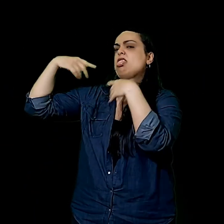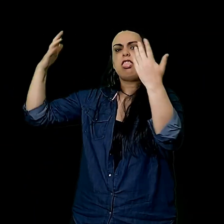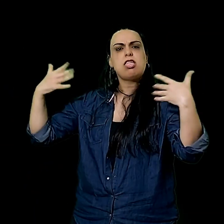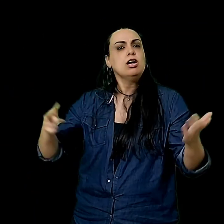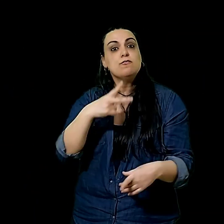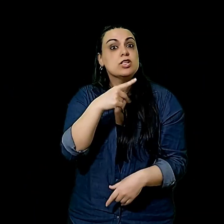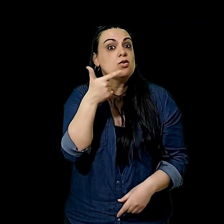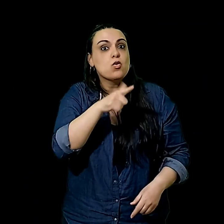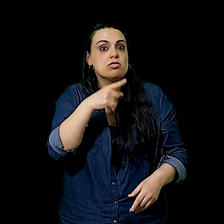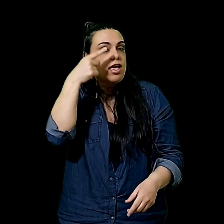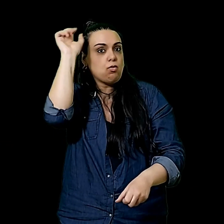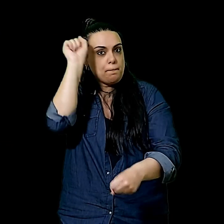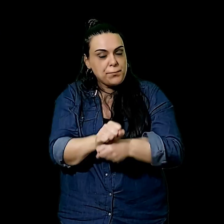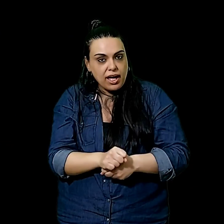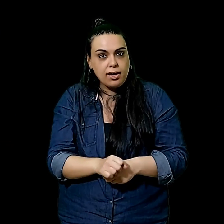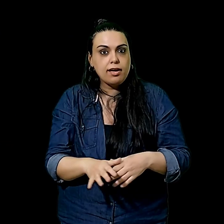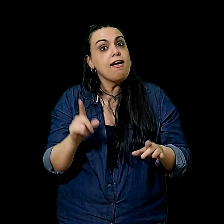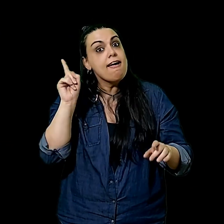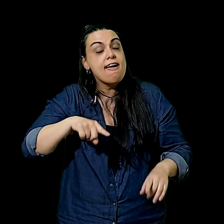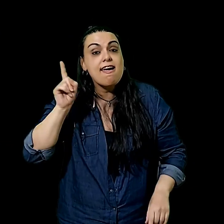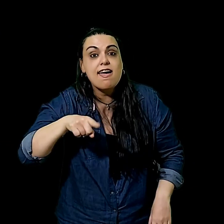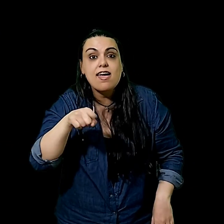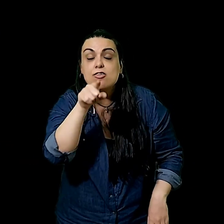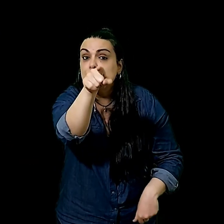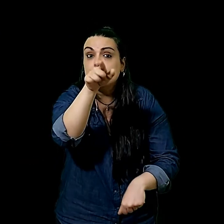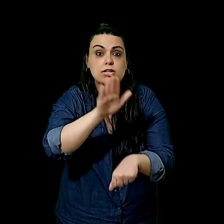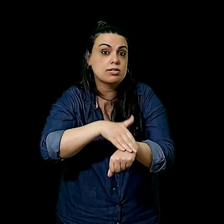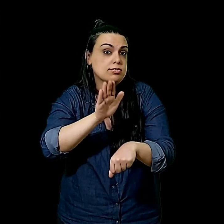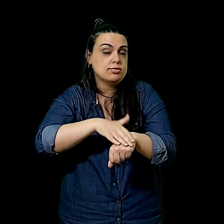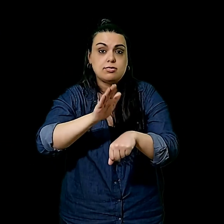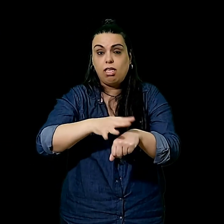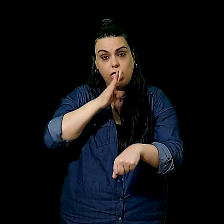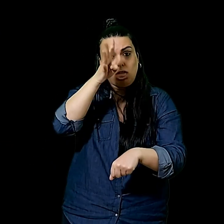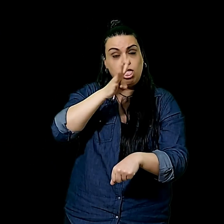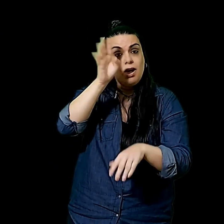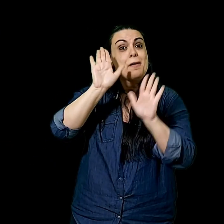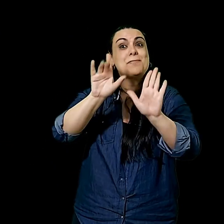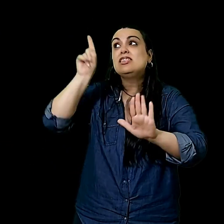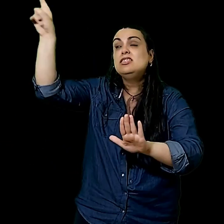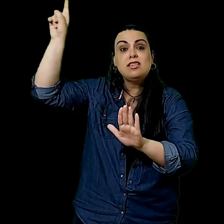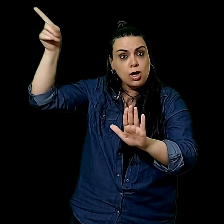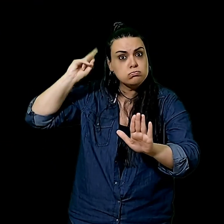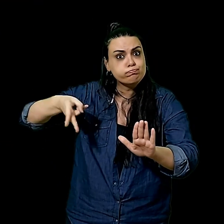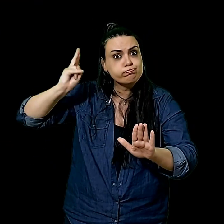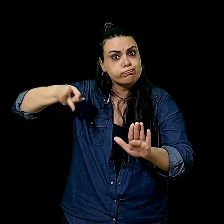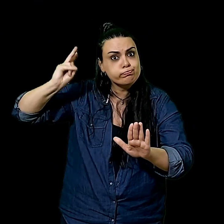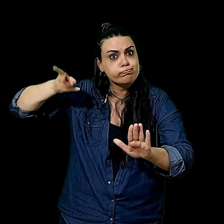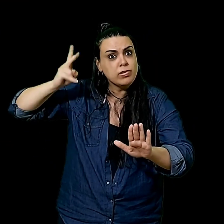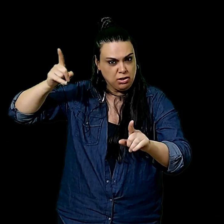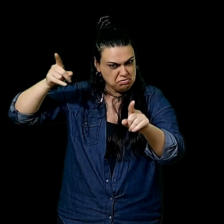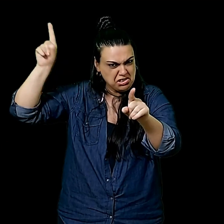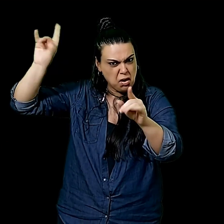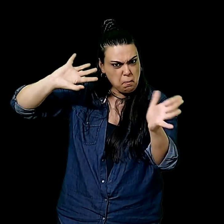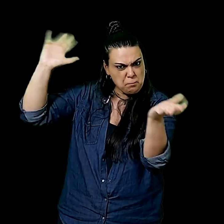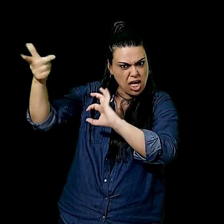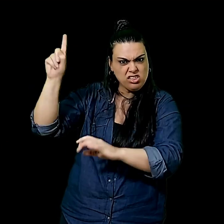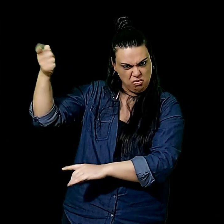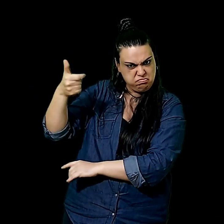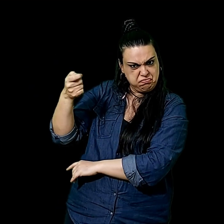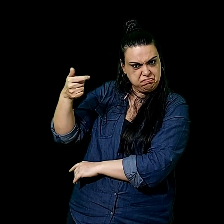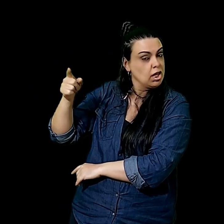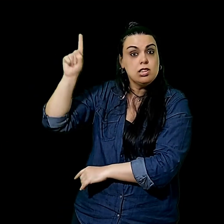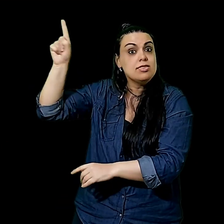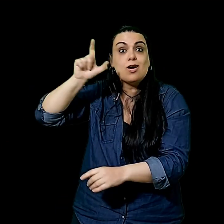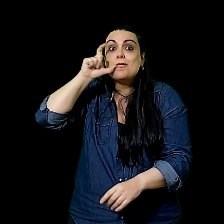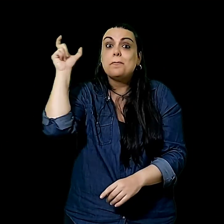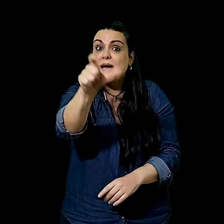consegue romper, são as suas palavras. A palavra de Deus, ela continua sobre você. Então você tem que